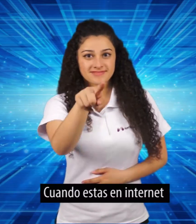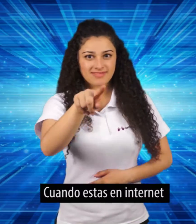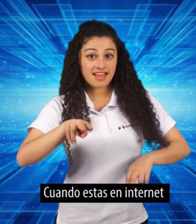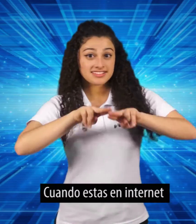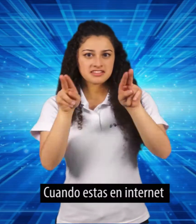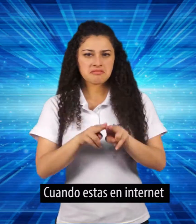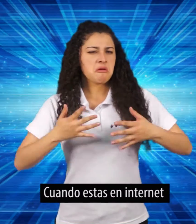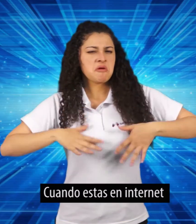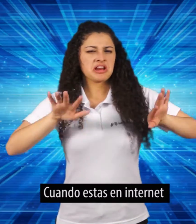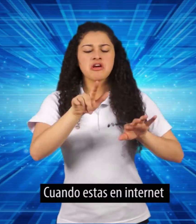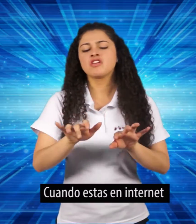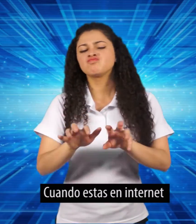Cuando estás en internet,